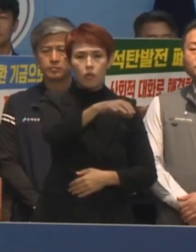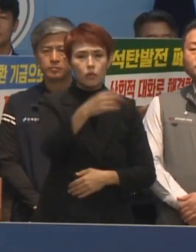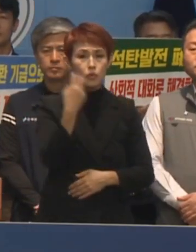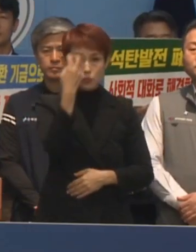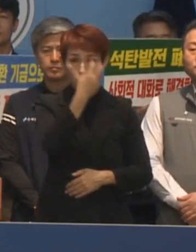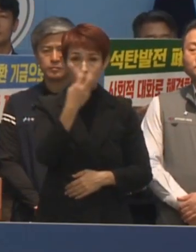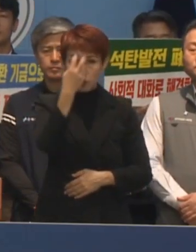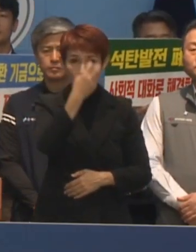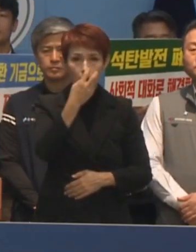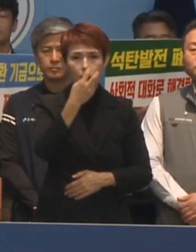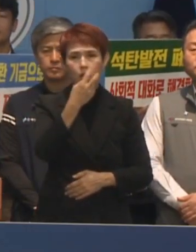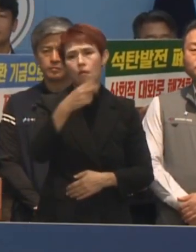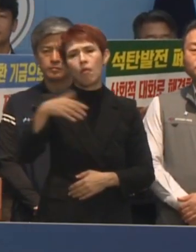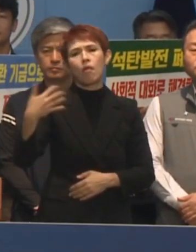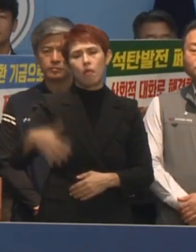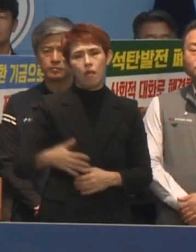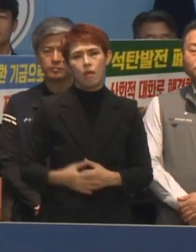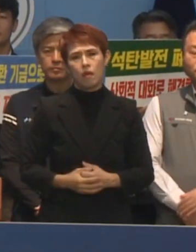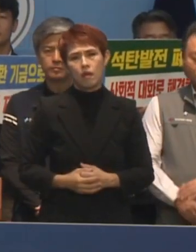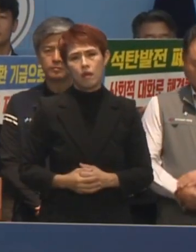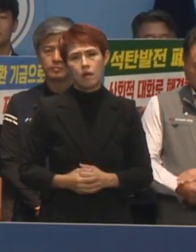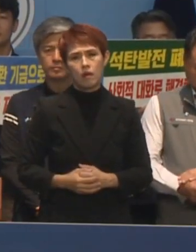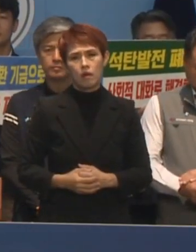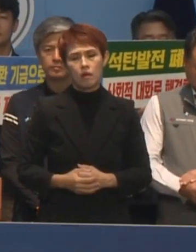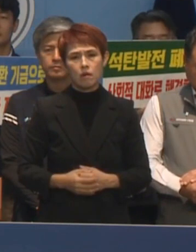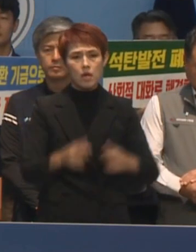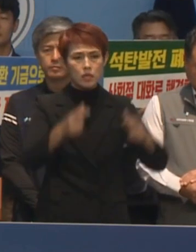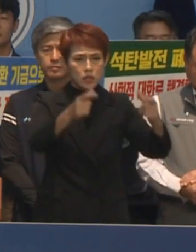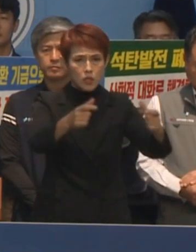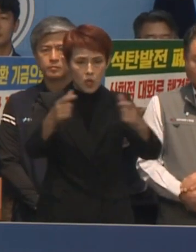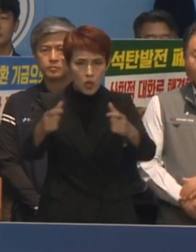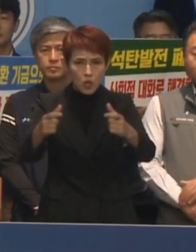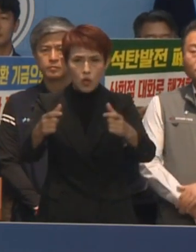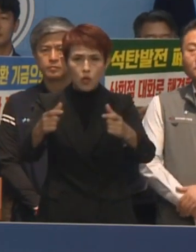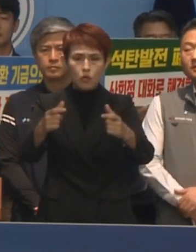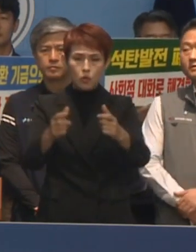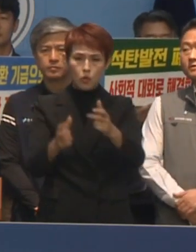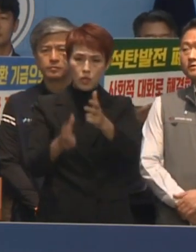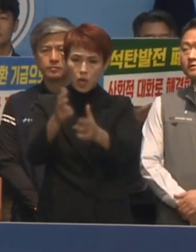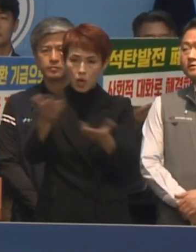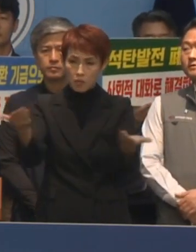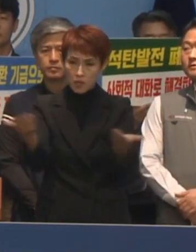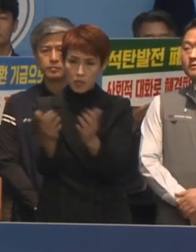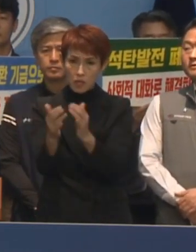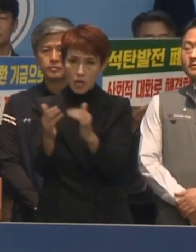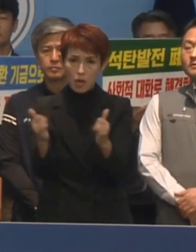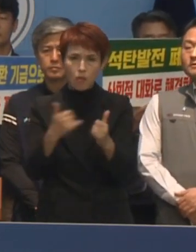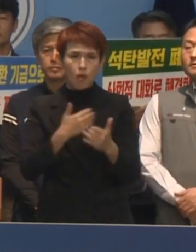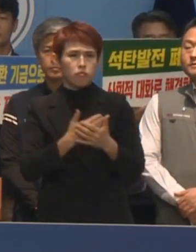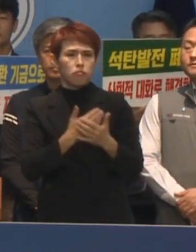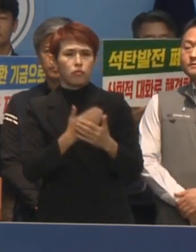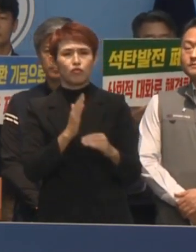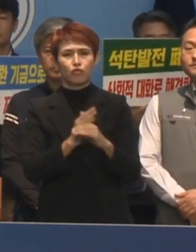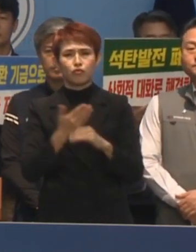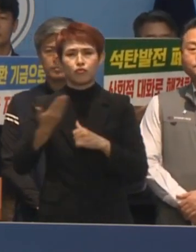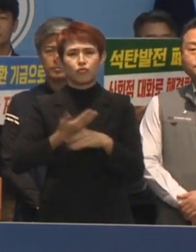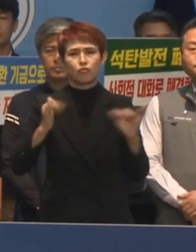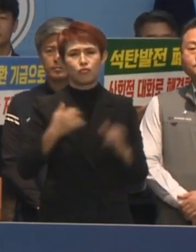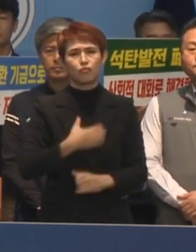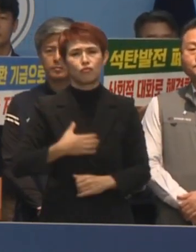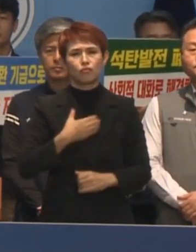조사가 제대로 이루어지지 않고 있어 지역과 해당 산업 근로자의 불안감을 가중시키는